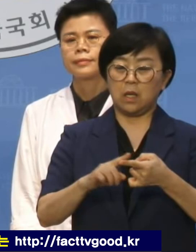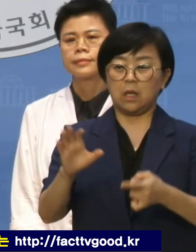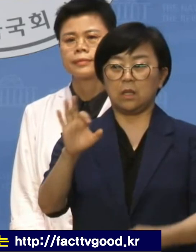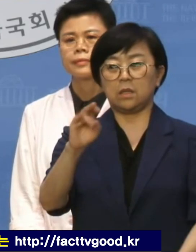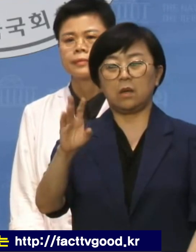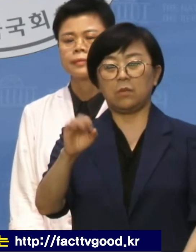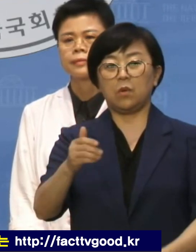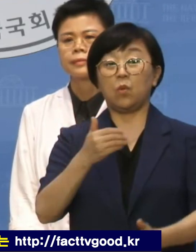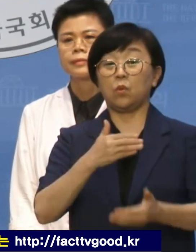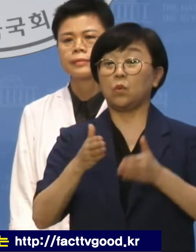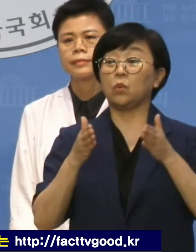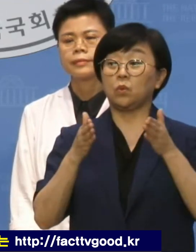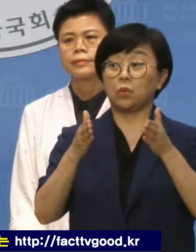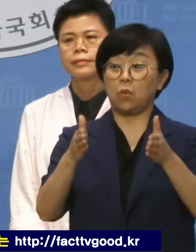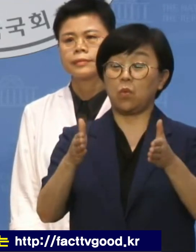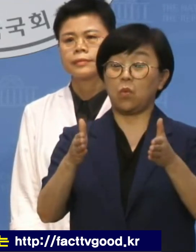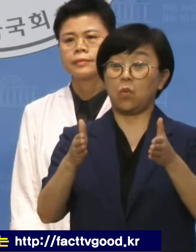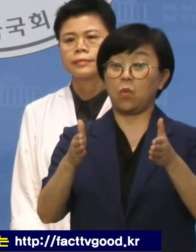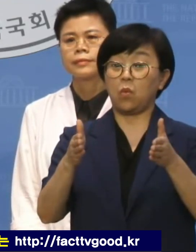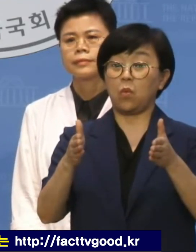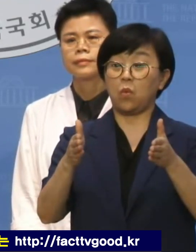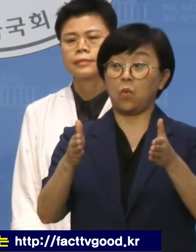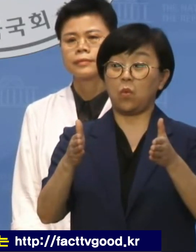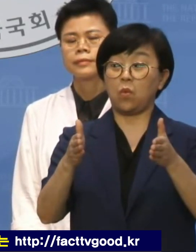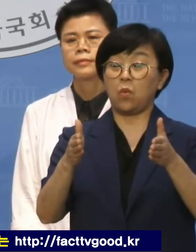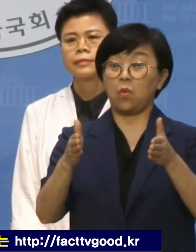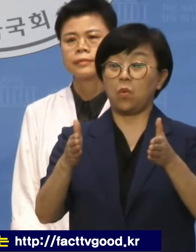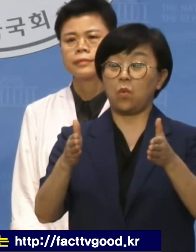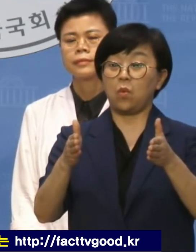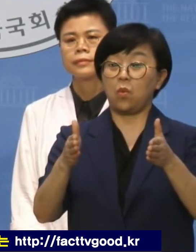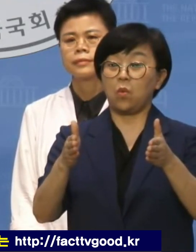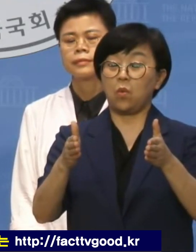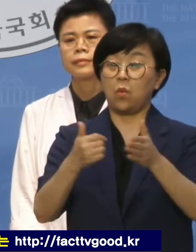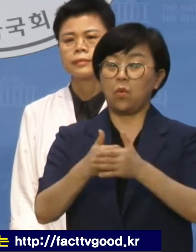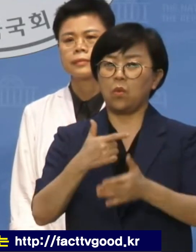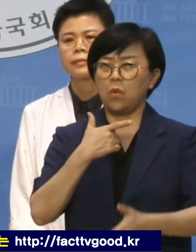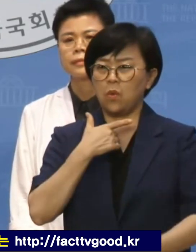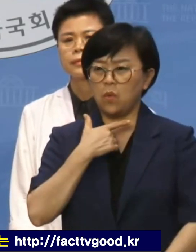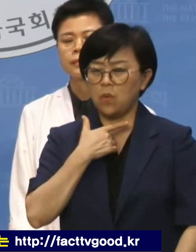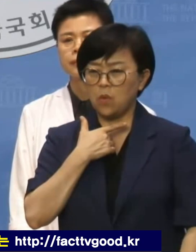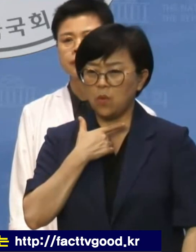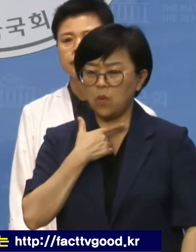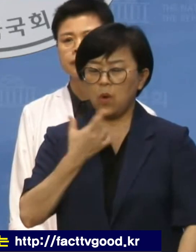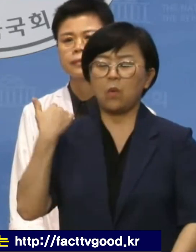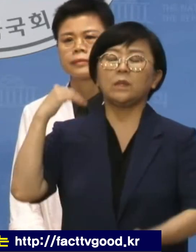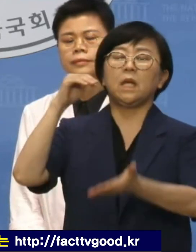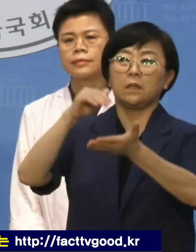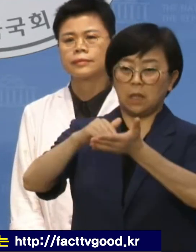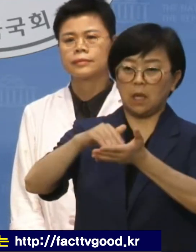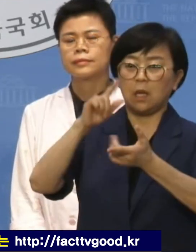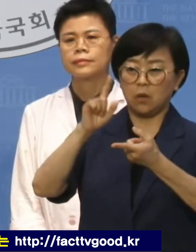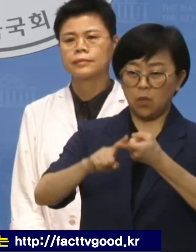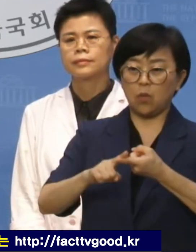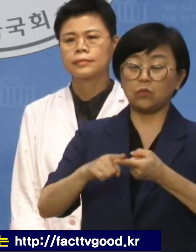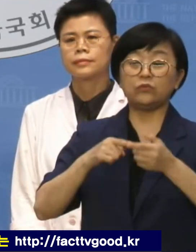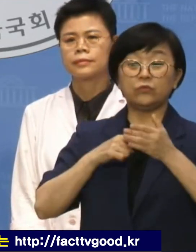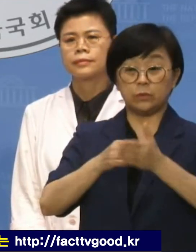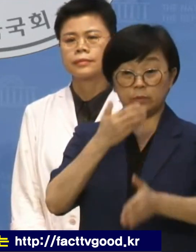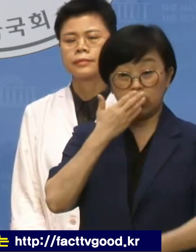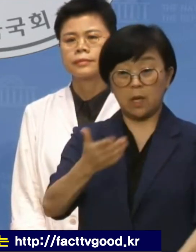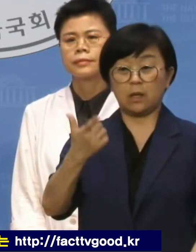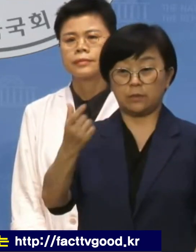양평 고속도로를 하여튼 원활히 우리가 가기 위해서 원안을 빨리 조속히